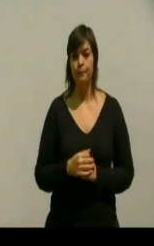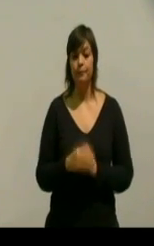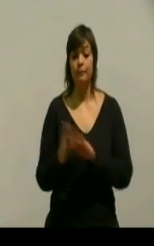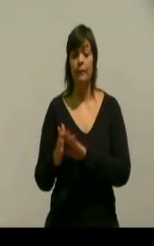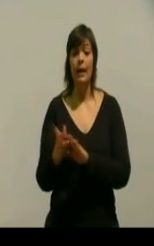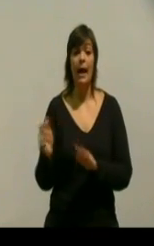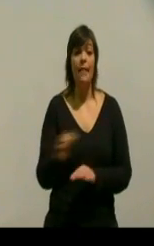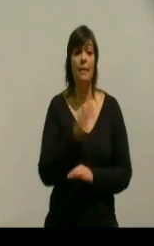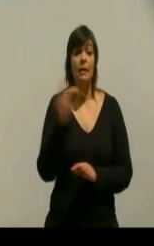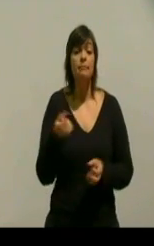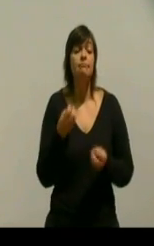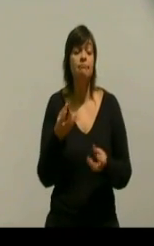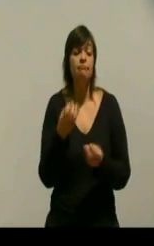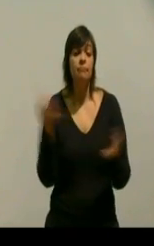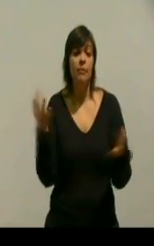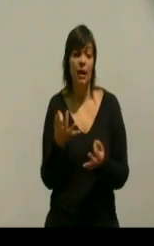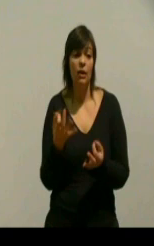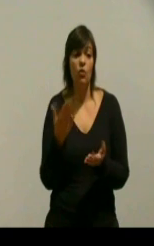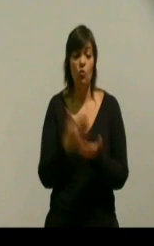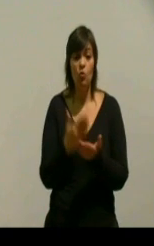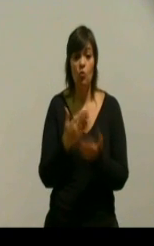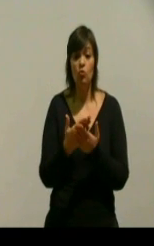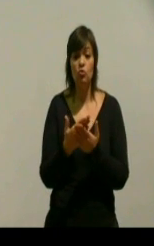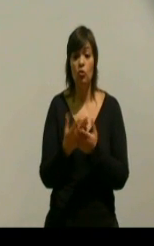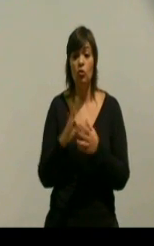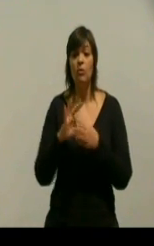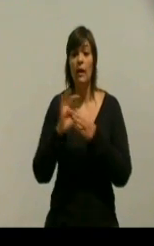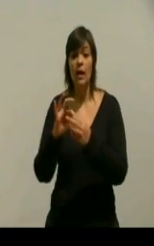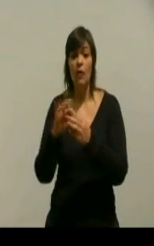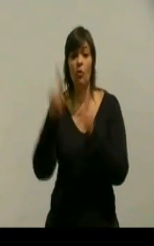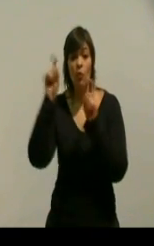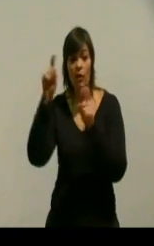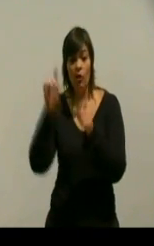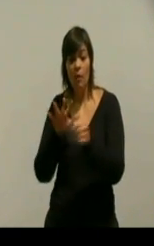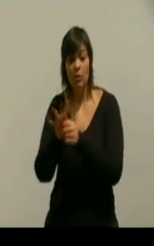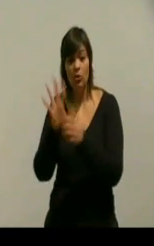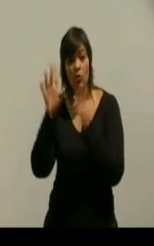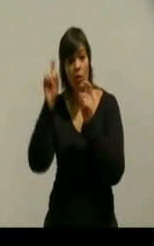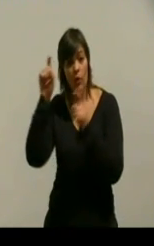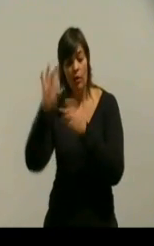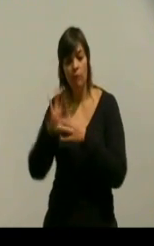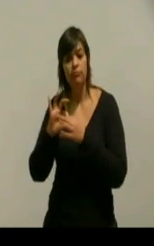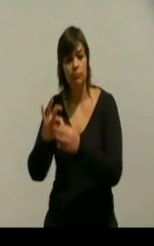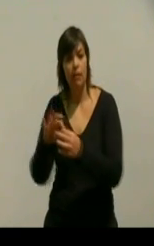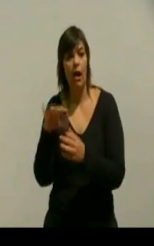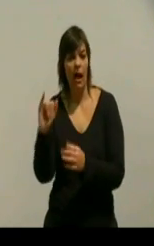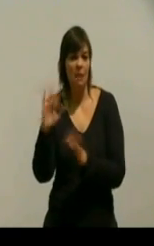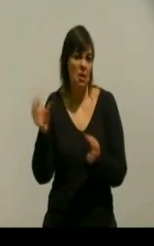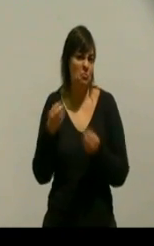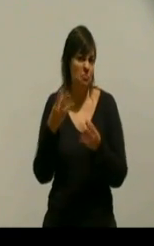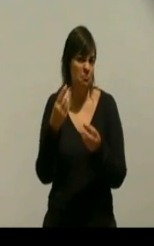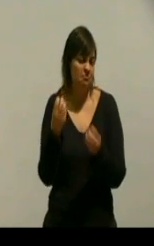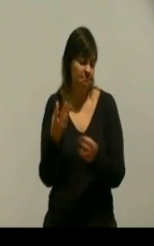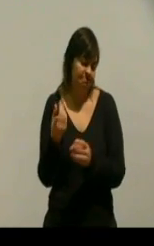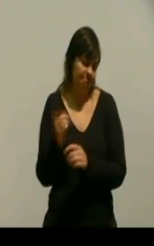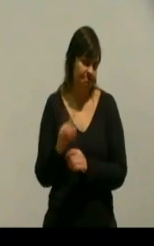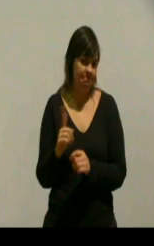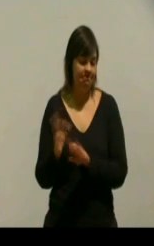Aparte de esto, contaros que tengo otros cursos relacionados con el ámbito educativo. Ahora os voy a contar un poquito mi experiencia